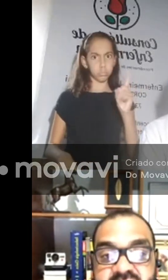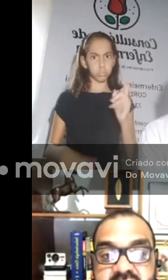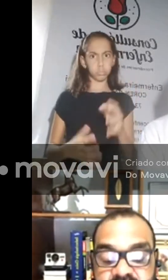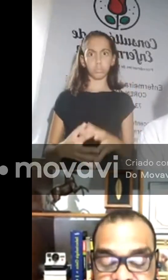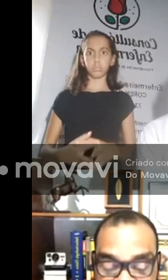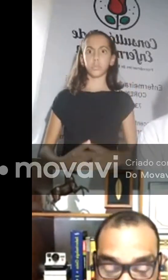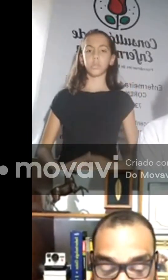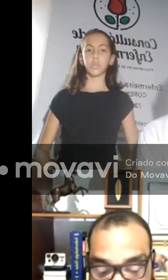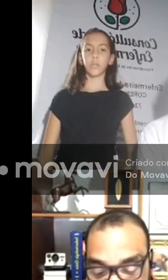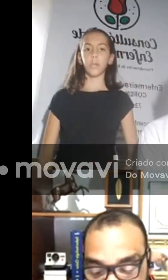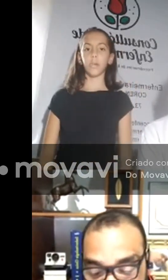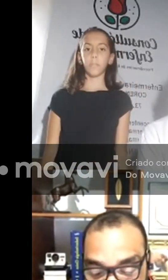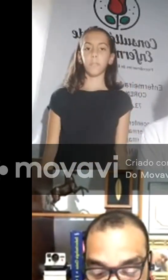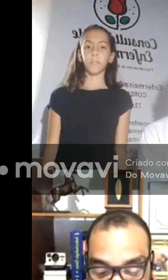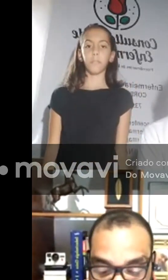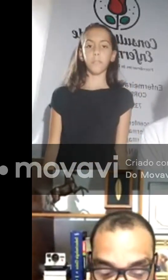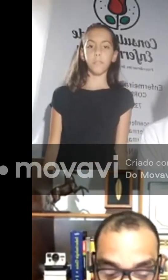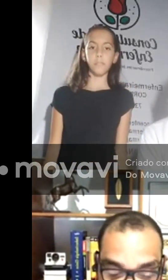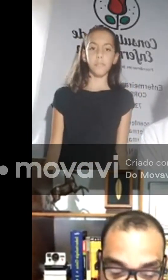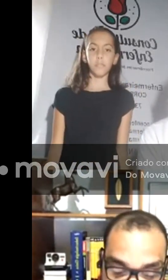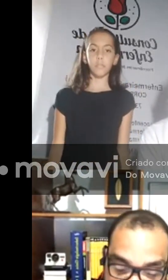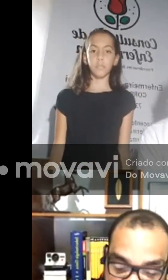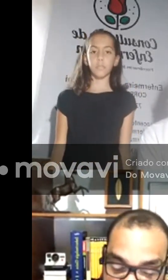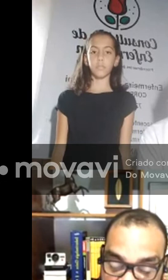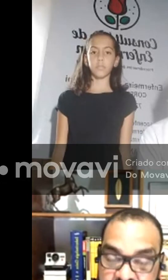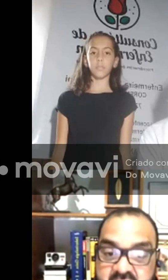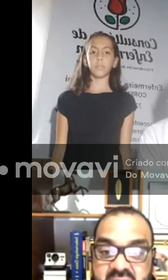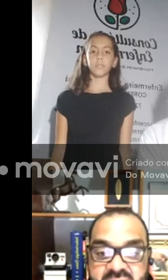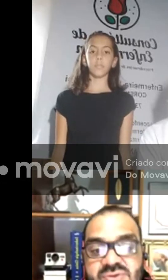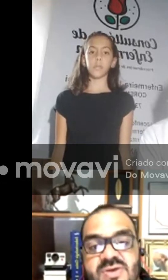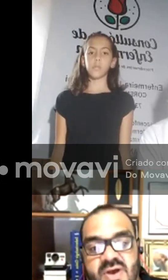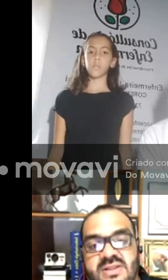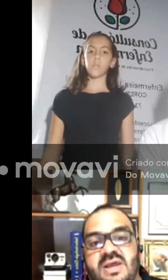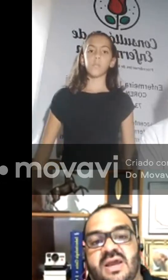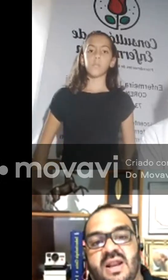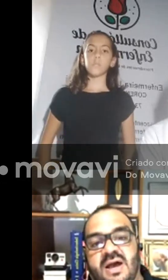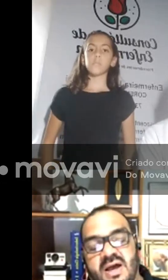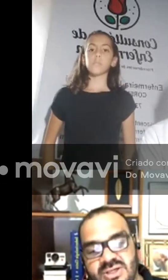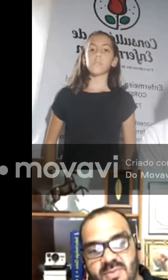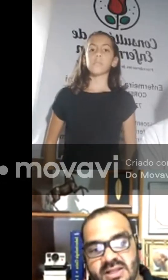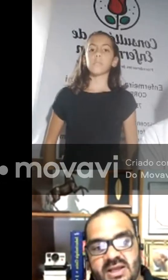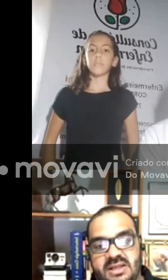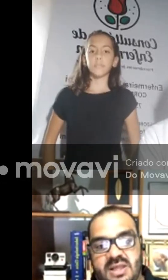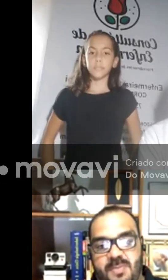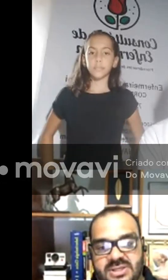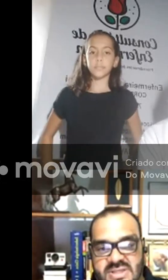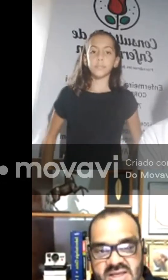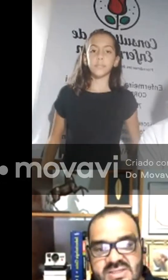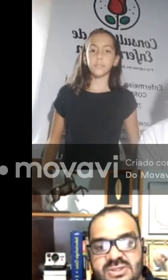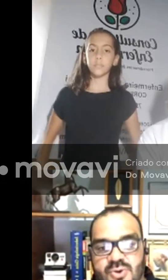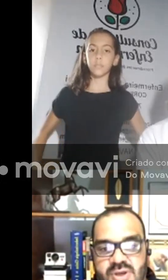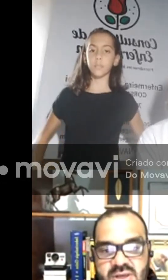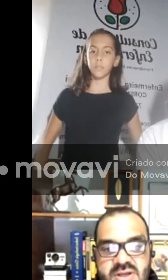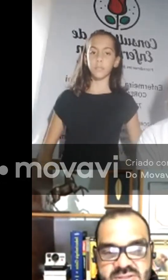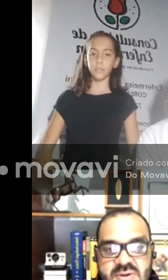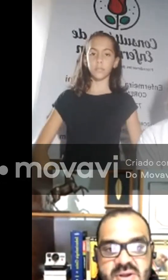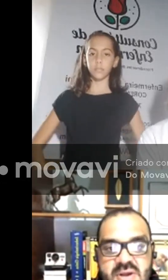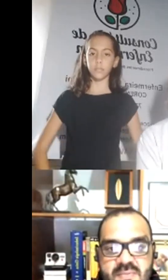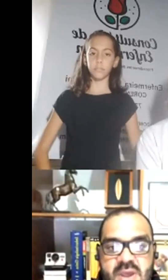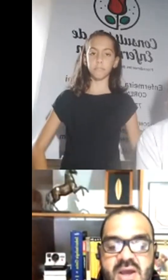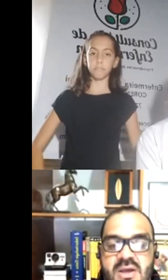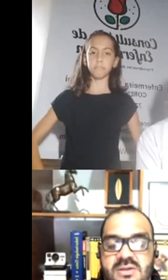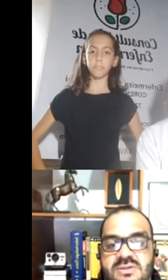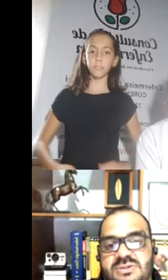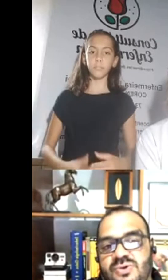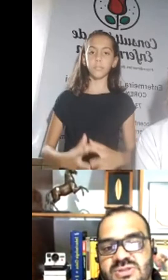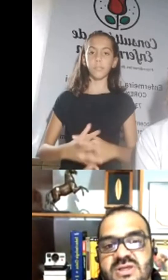fase, você vai entrar na questão de imunidade, né? Aí você vai ter a chamada tempestade de citoquinas,